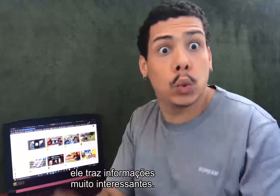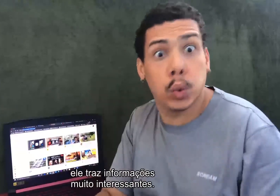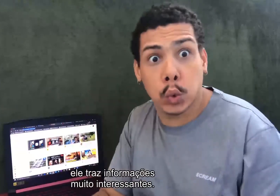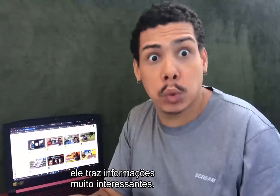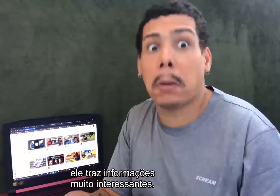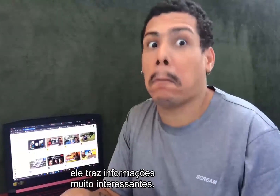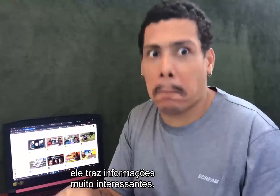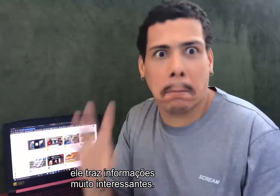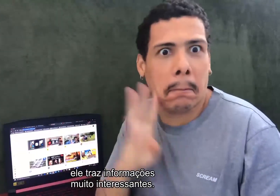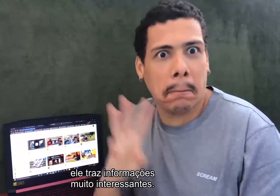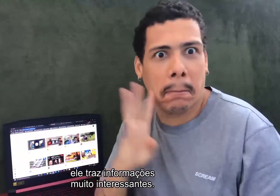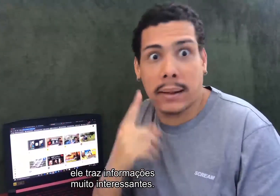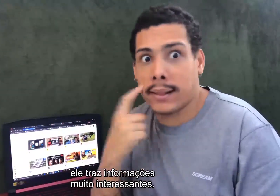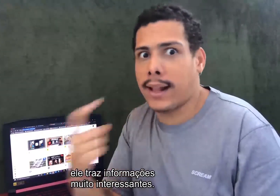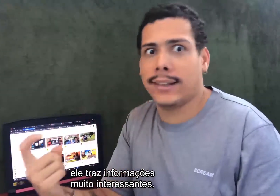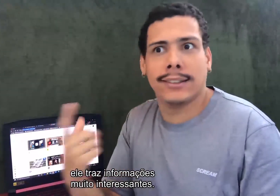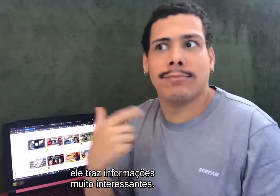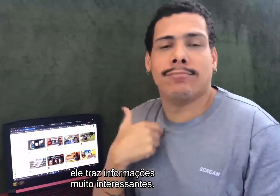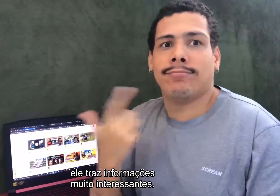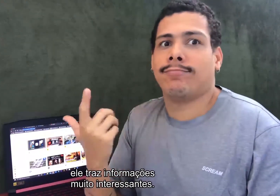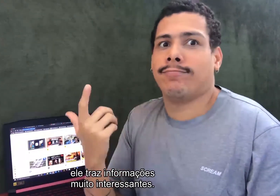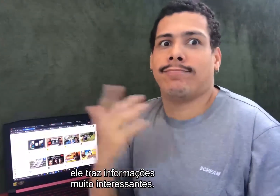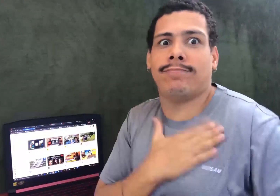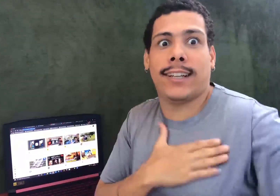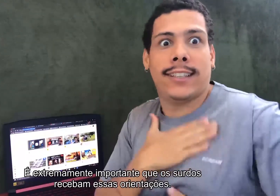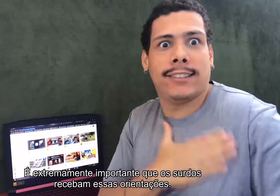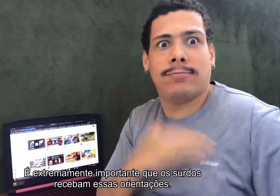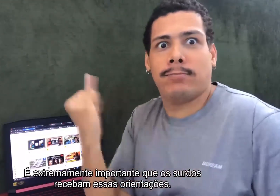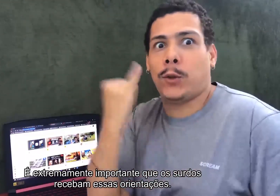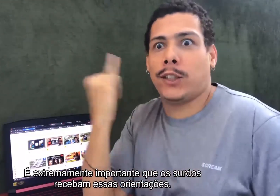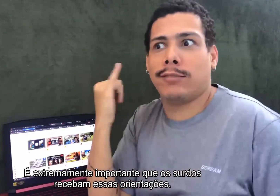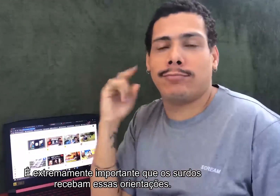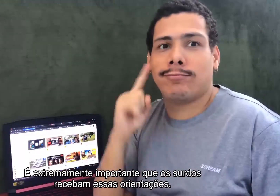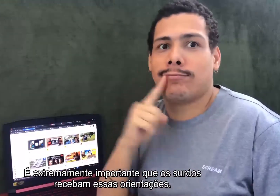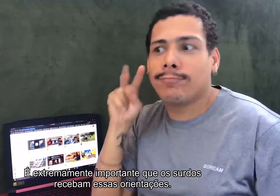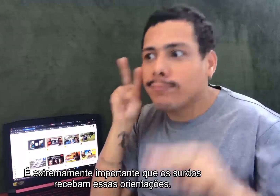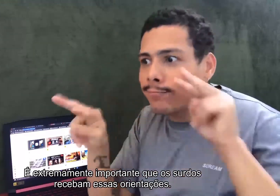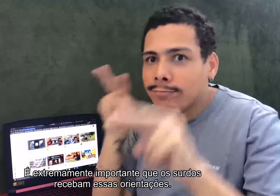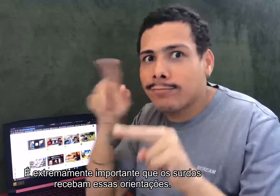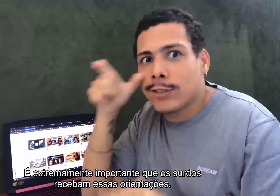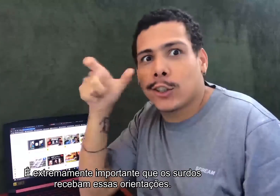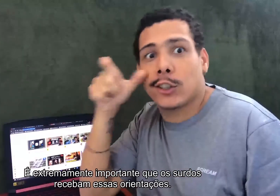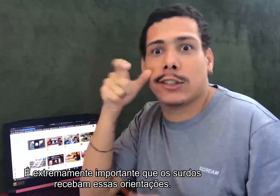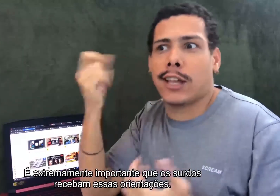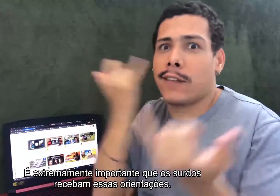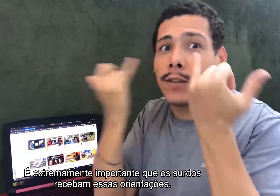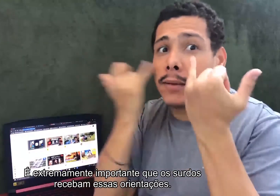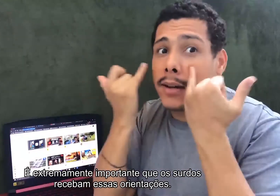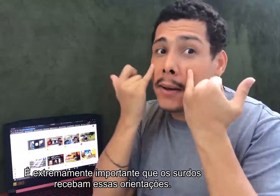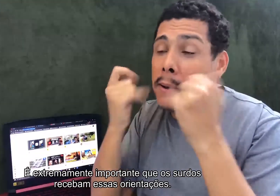Ele traz informações muito interessantes. É extremamente importante que os surdos recebam essas